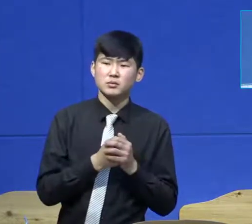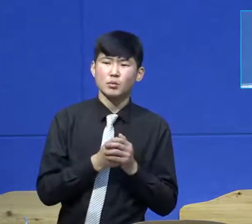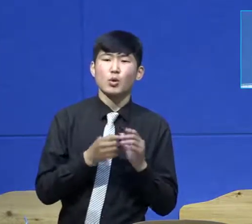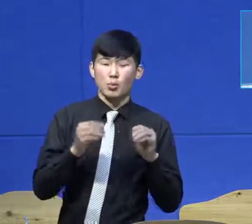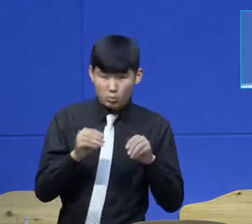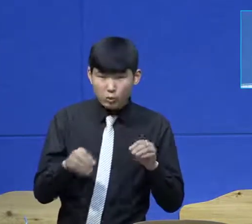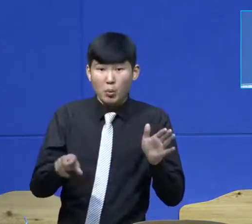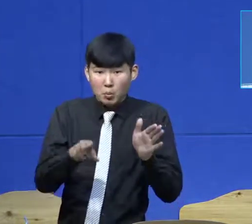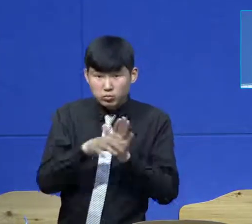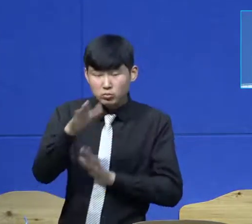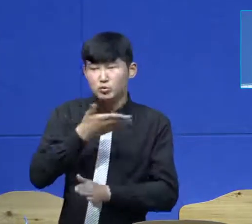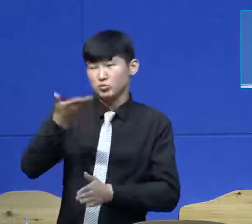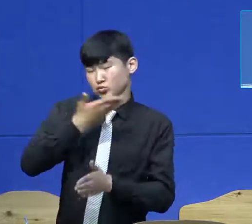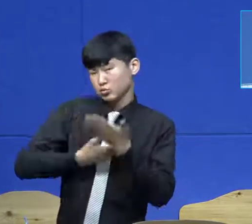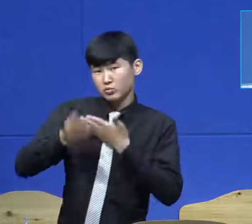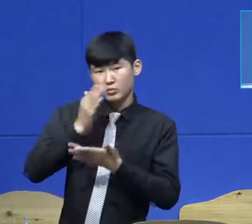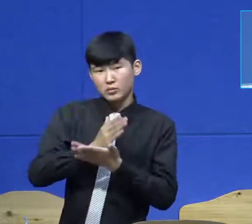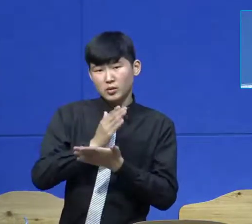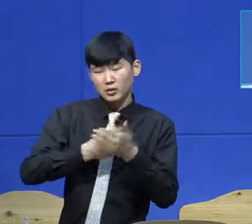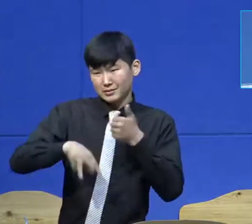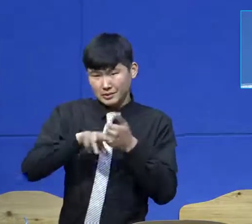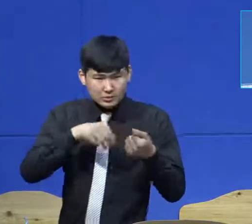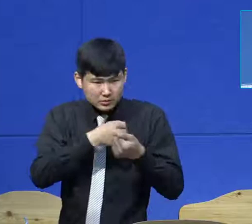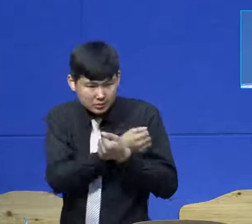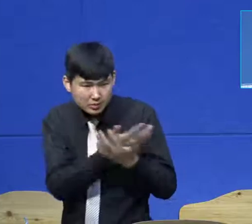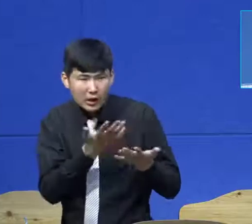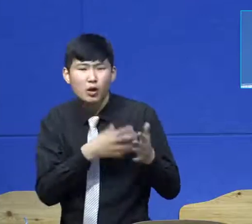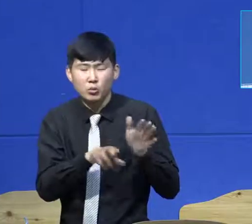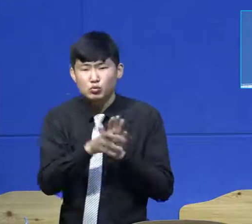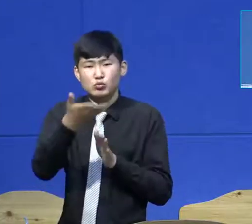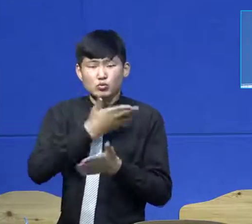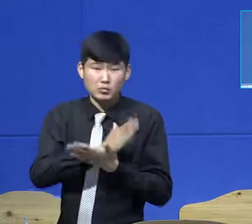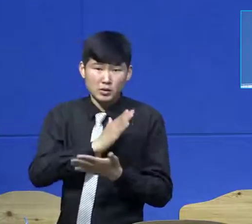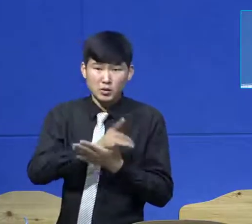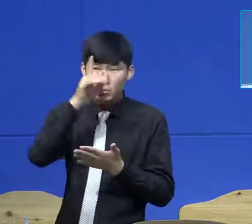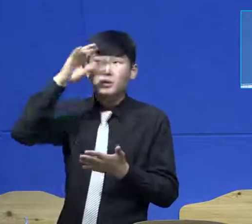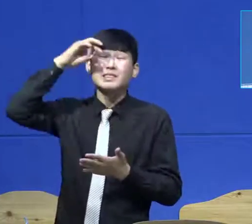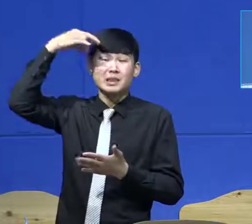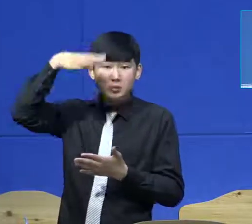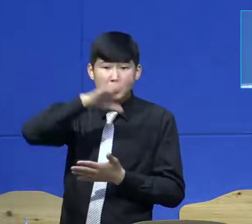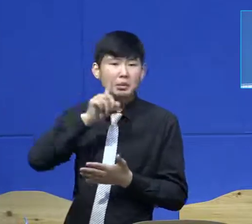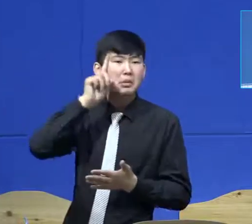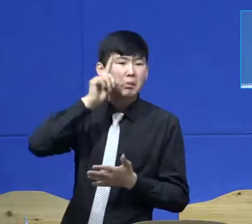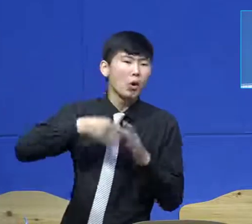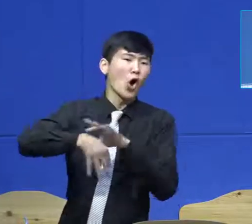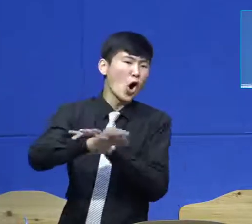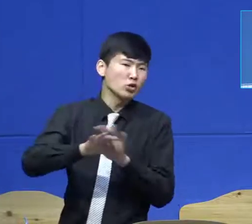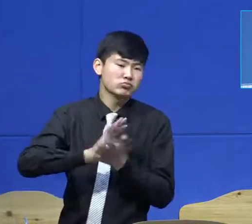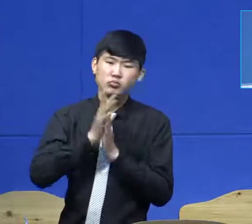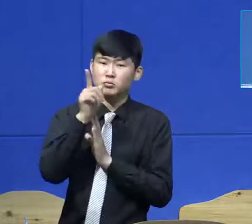болох боломж бидэнд өгөгдөж байгаа. Сайн мэдээ тараах боломж бидэнд өгөгдөж байгаа. Бурхны нэгүслийг бид нар дими хоосон зүйл болгож